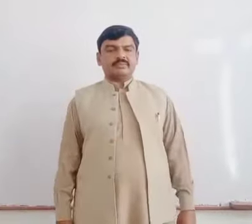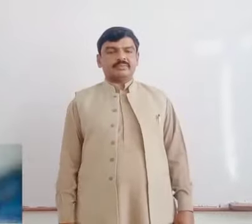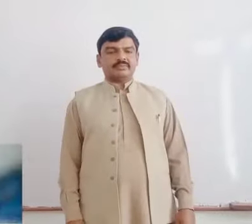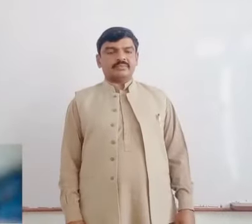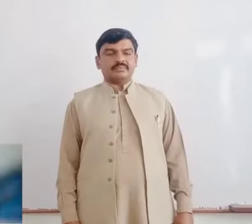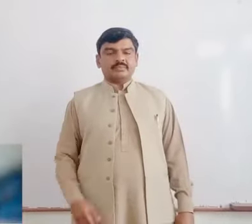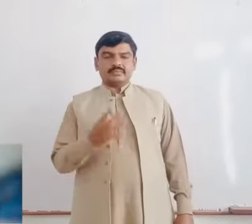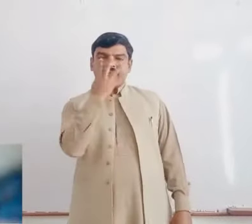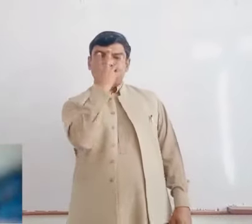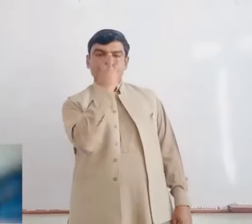लोमड़ी,